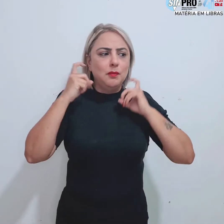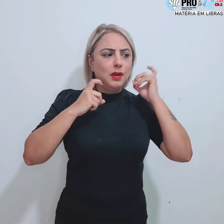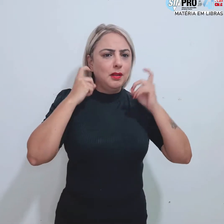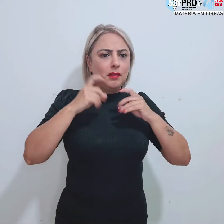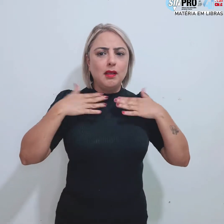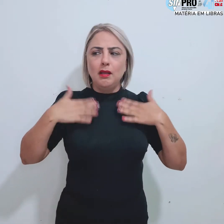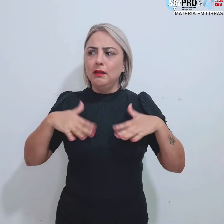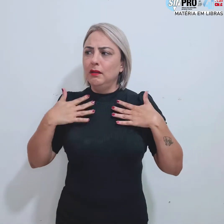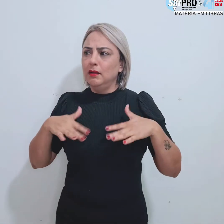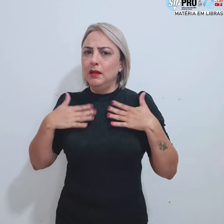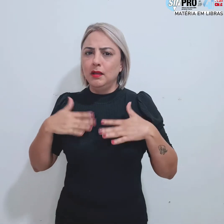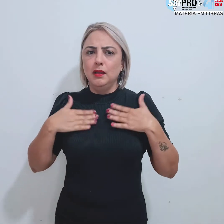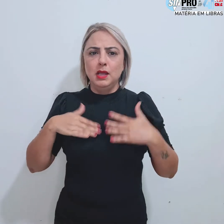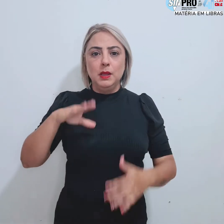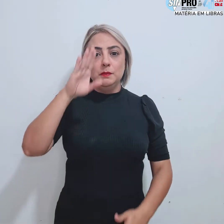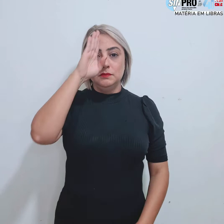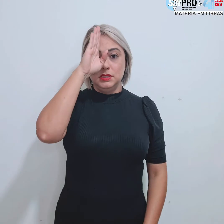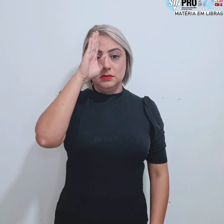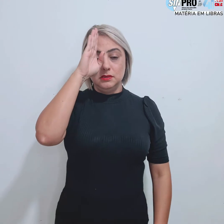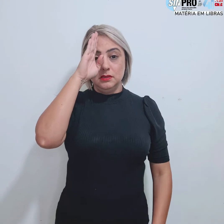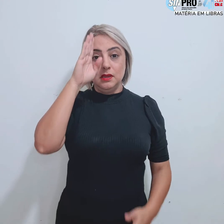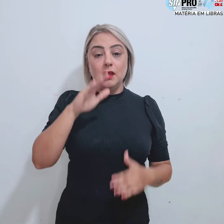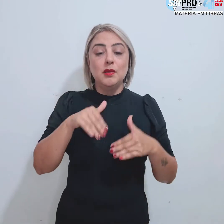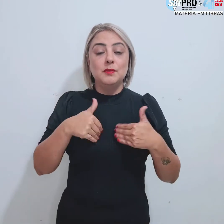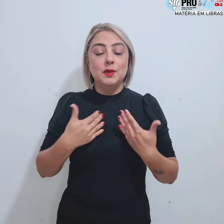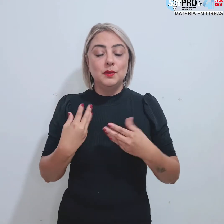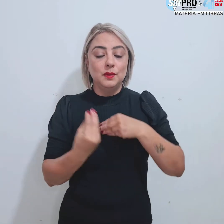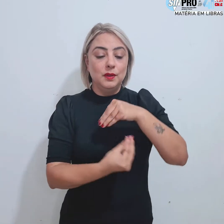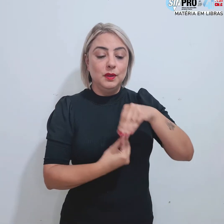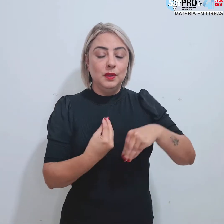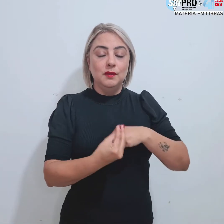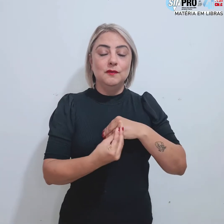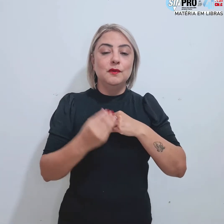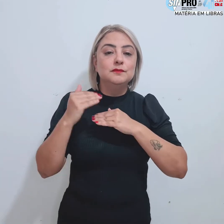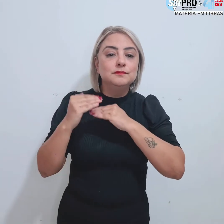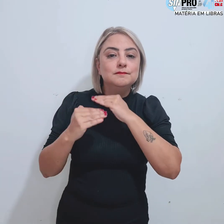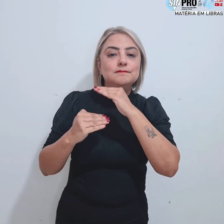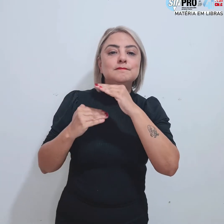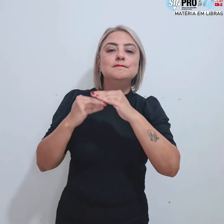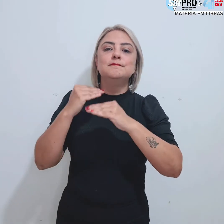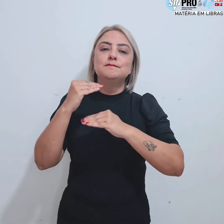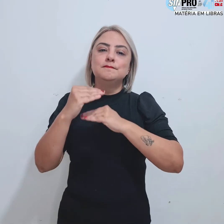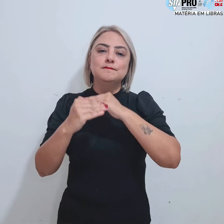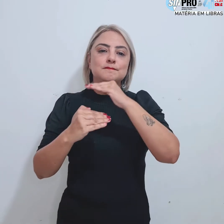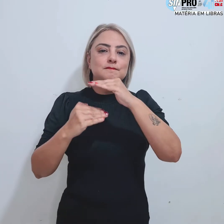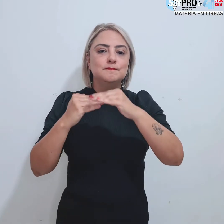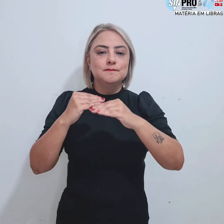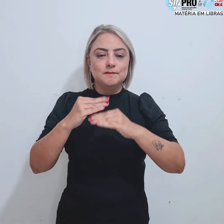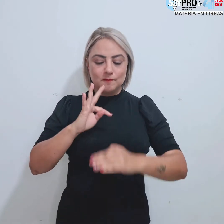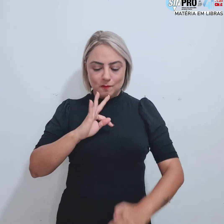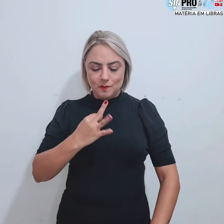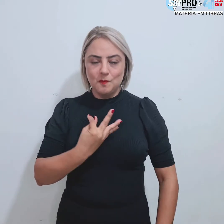apreensões, principalmente quando envolve um processo transexualizador.